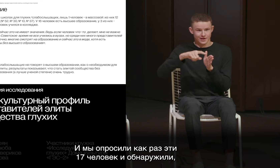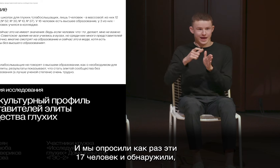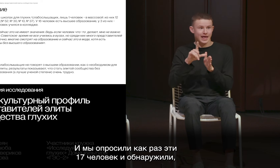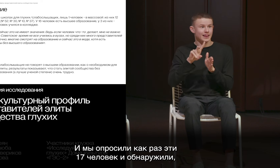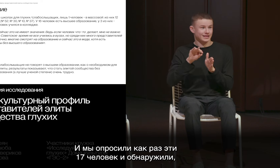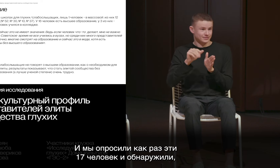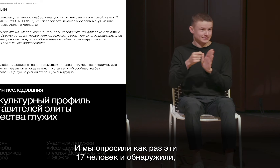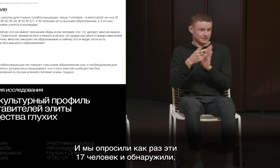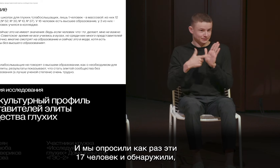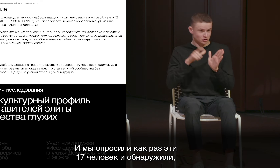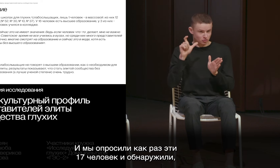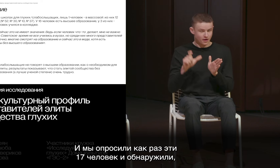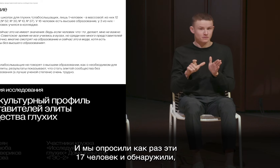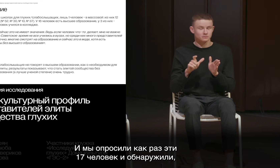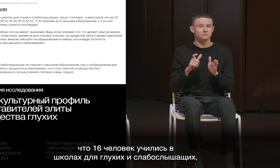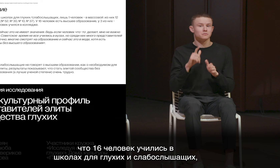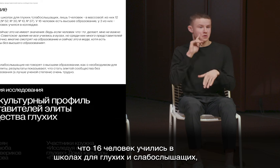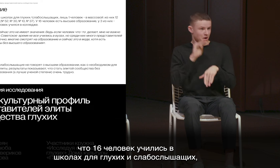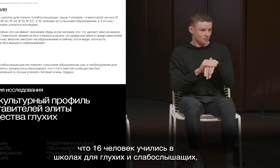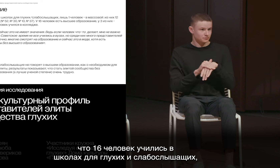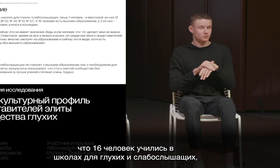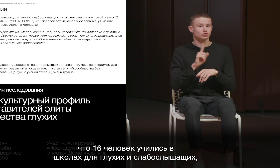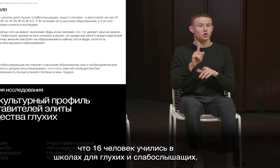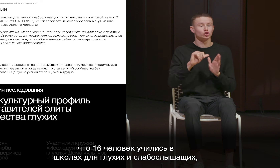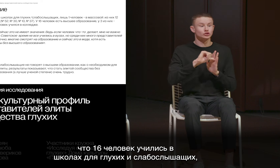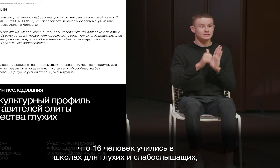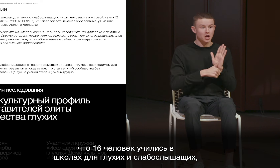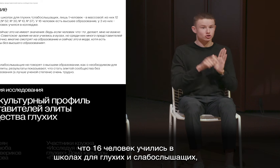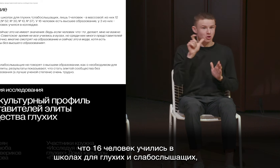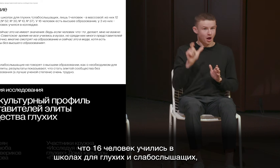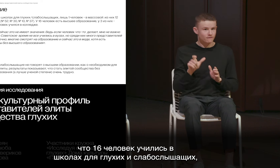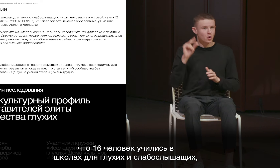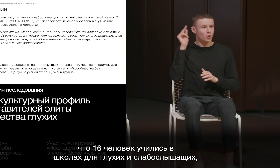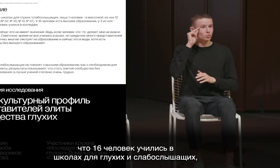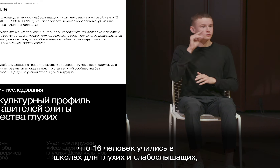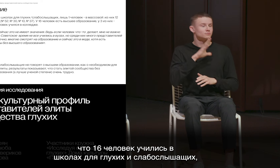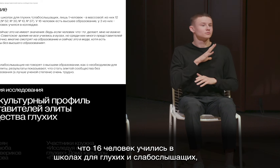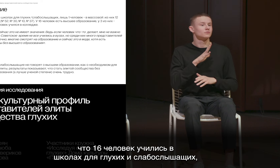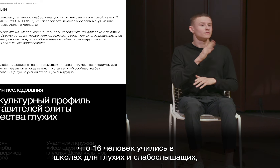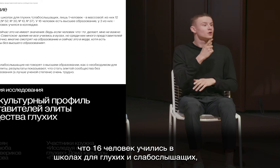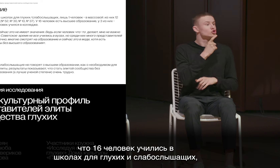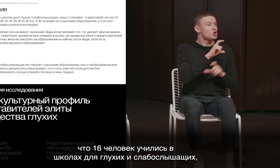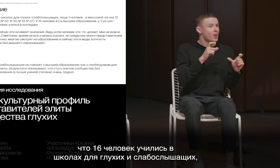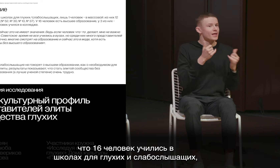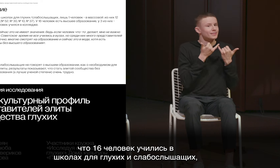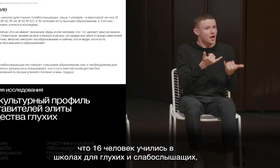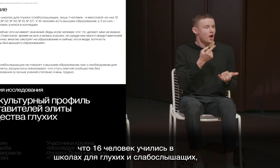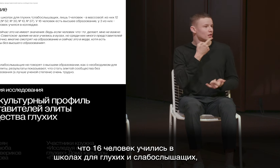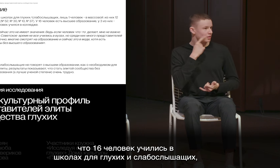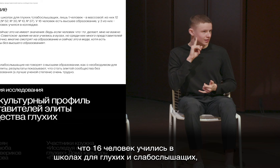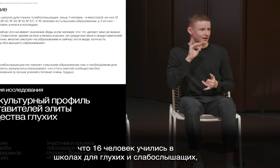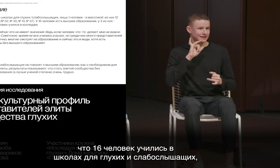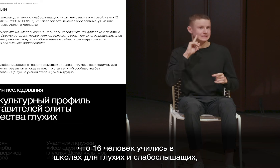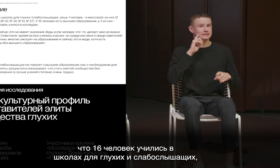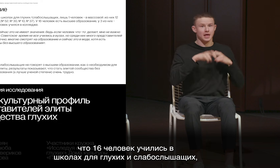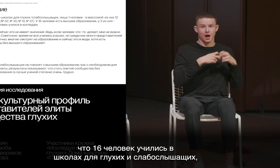мы опросили как раз эти 17 человек и обнаружили, что 16 из них получили, учились в